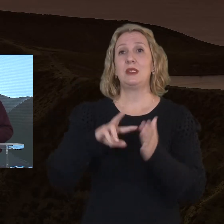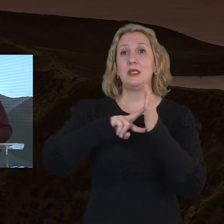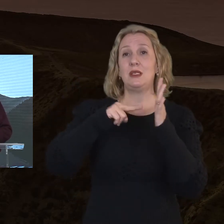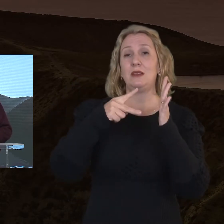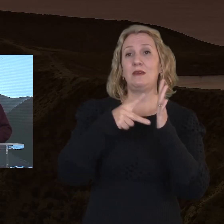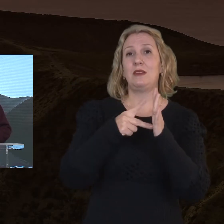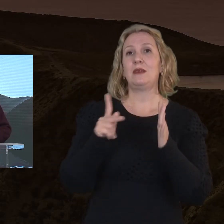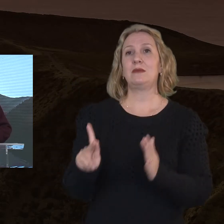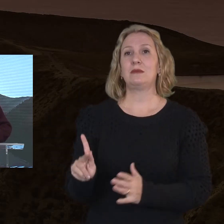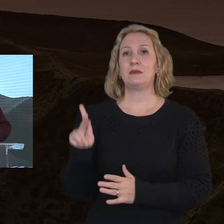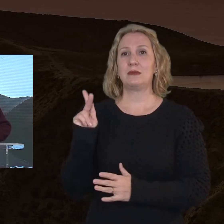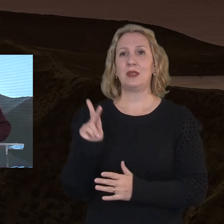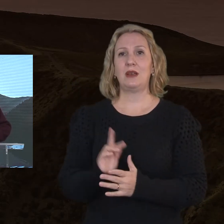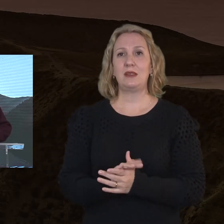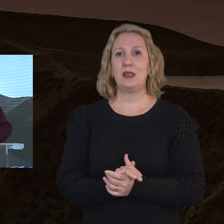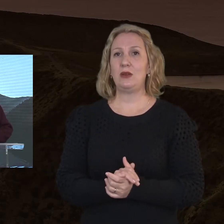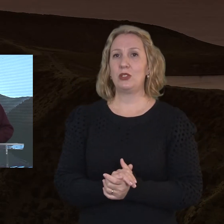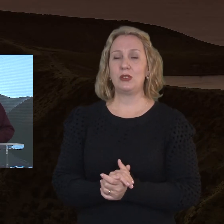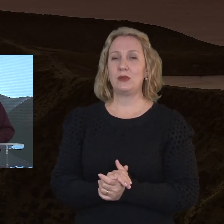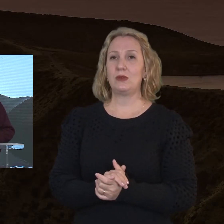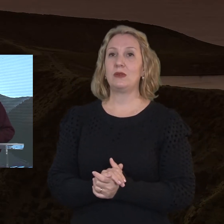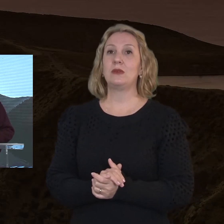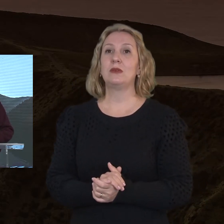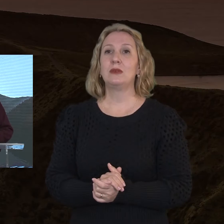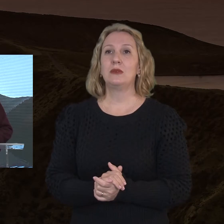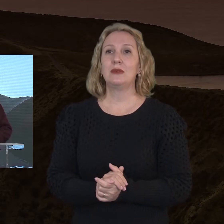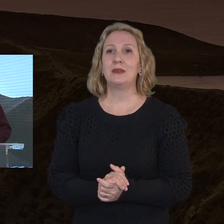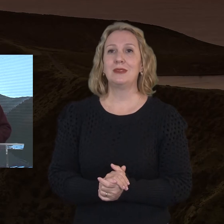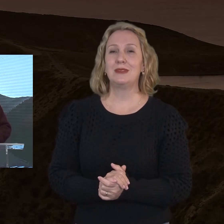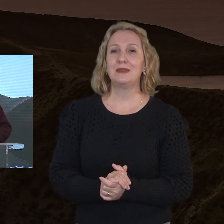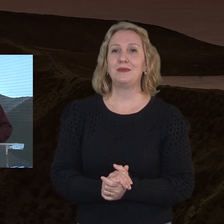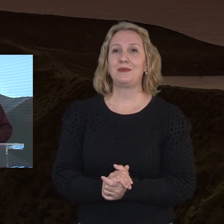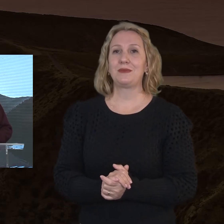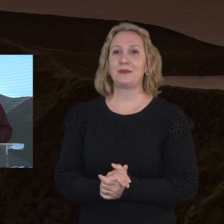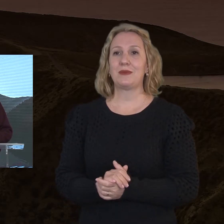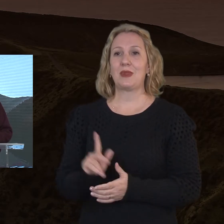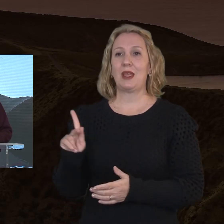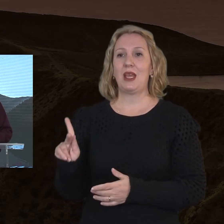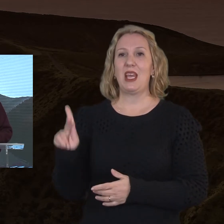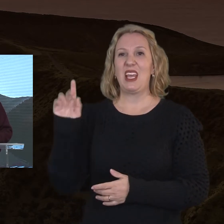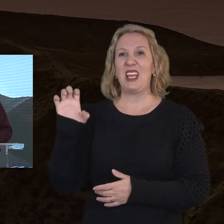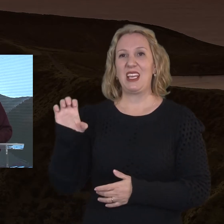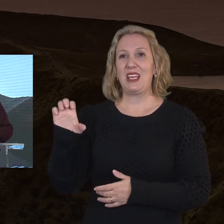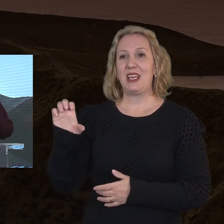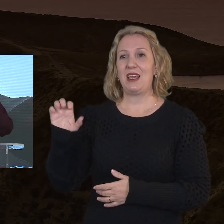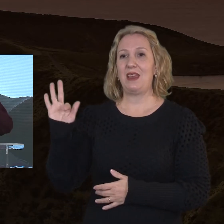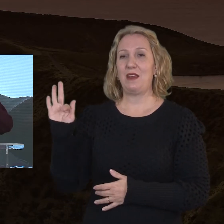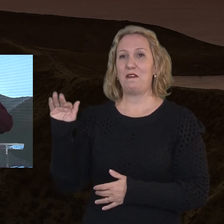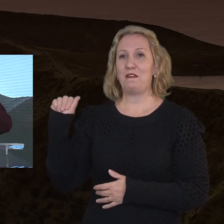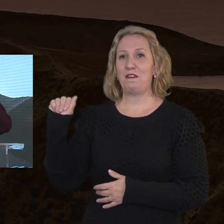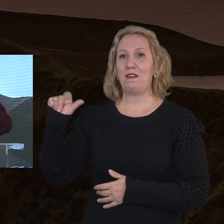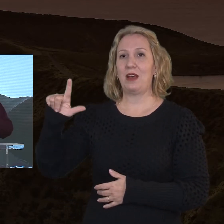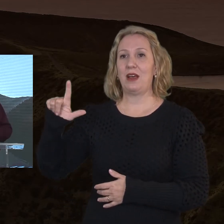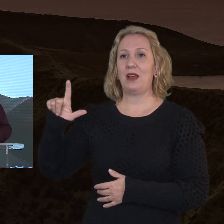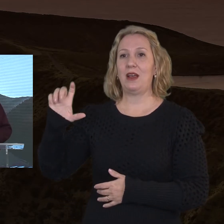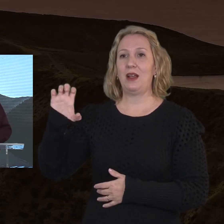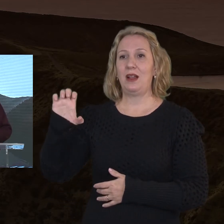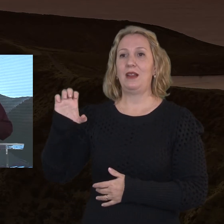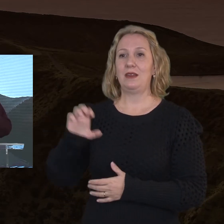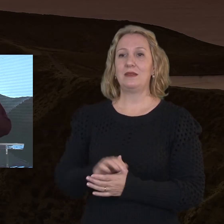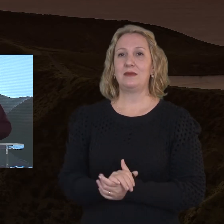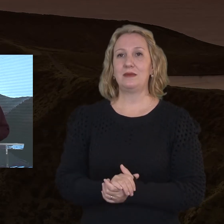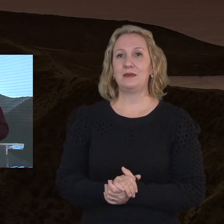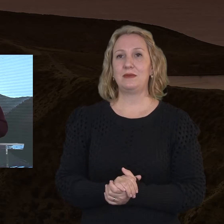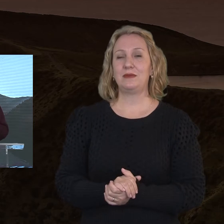então no grego cabeça que fale o que fale e agora elsa cabeça